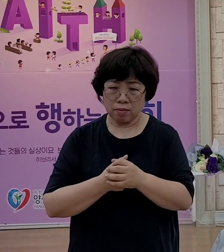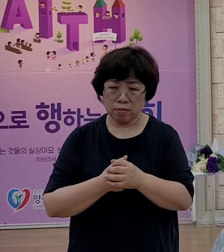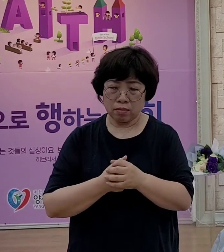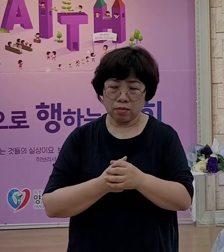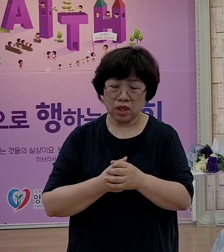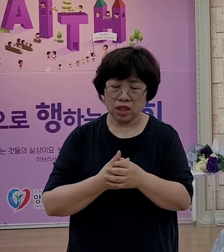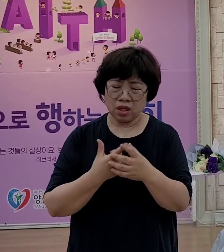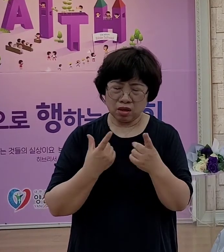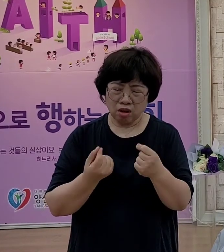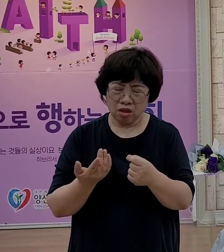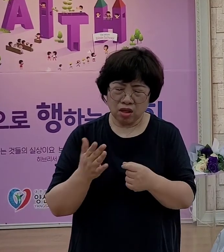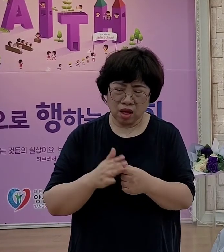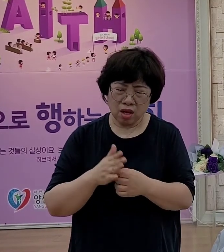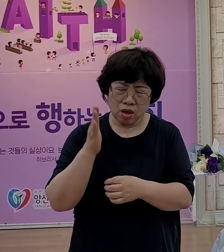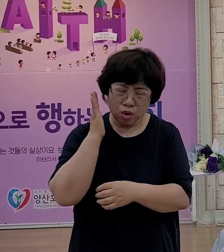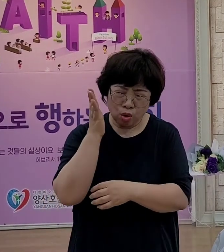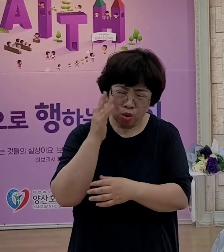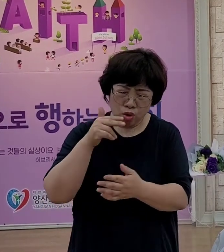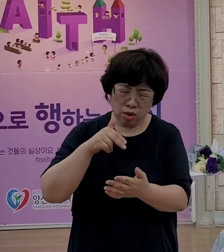설교한다.